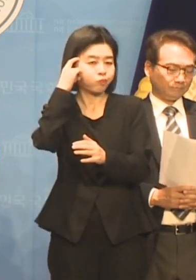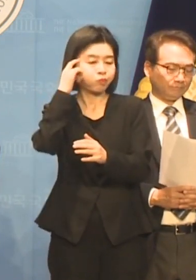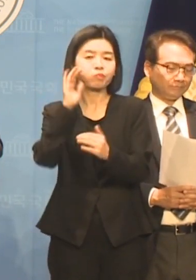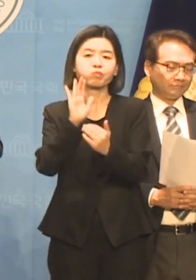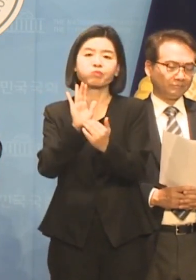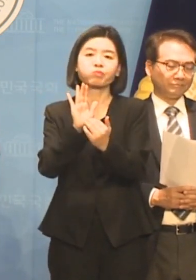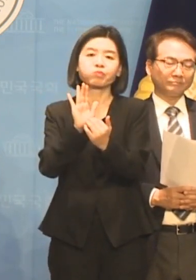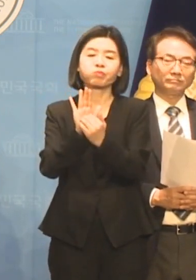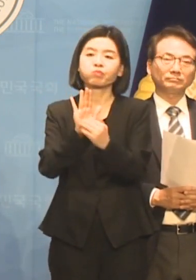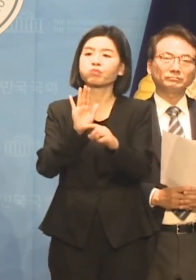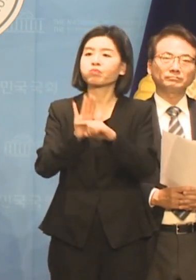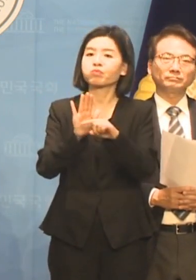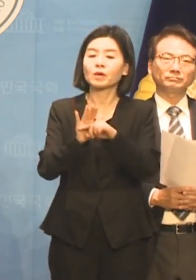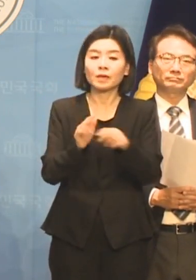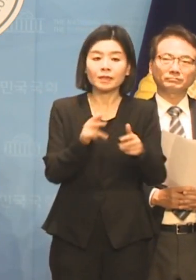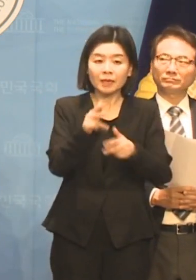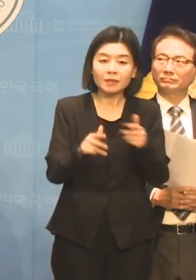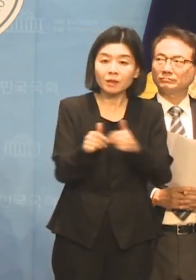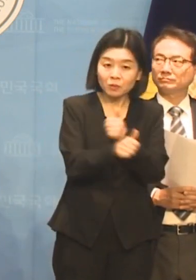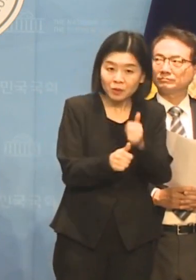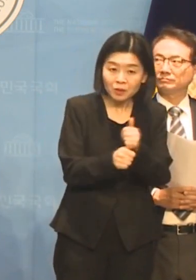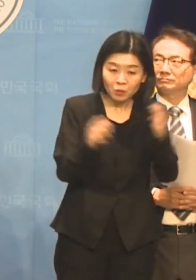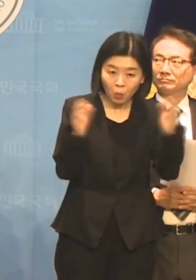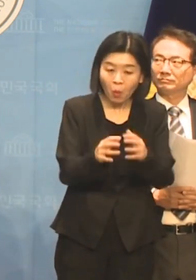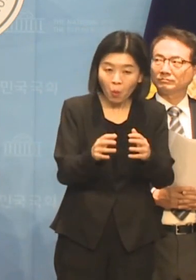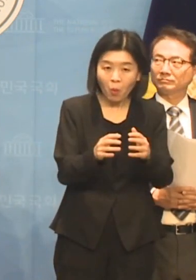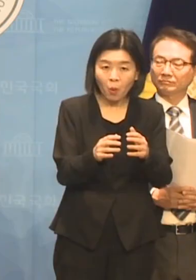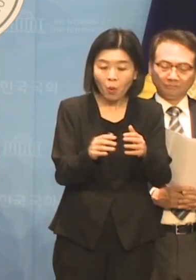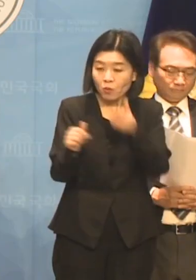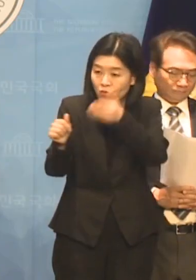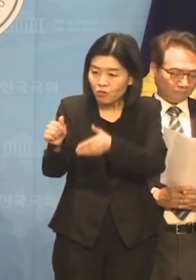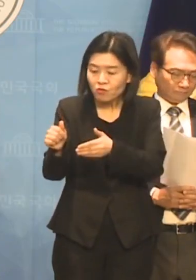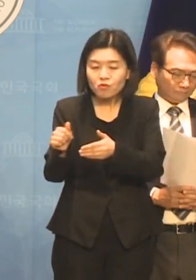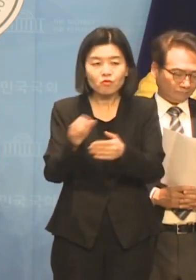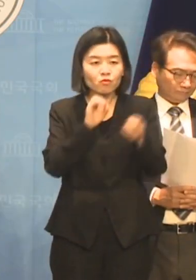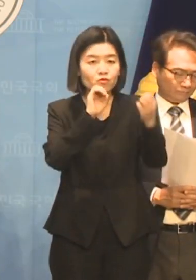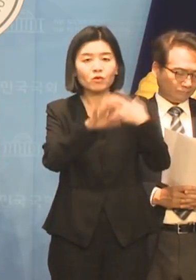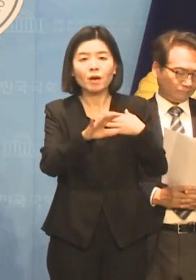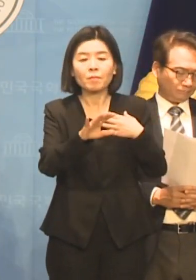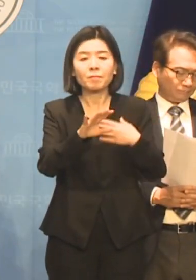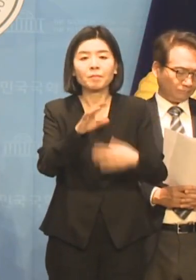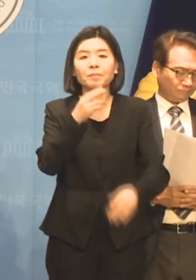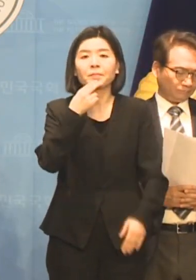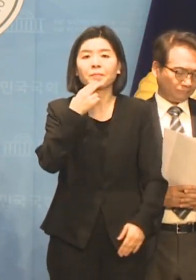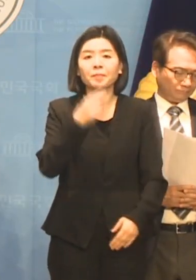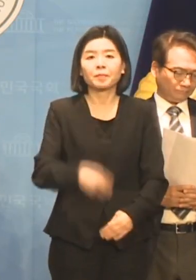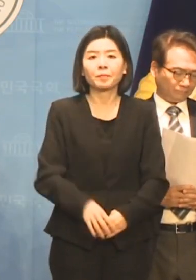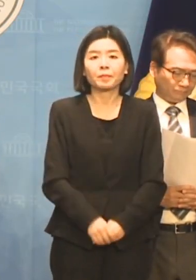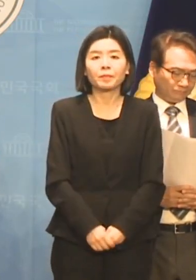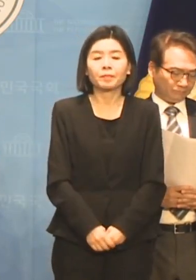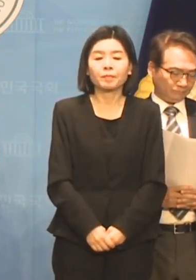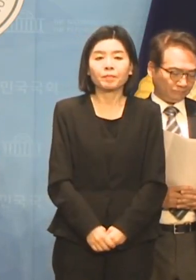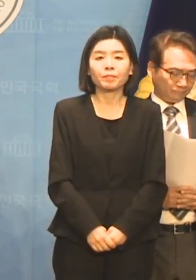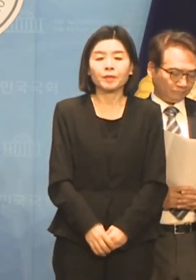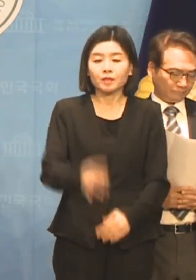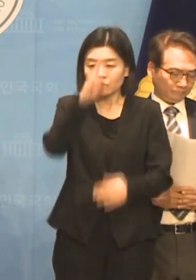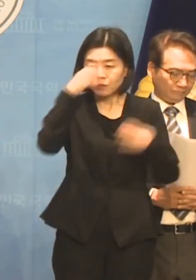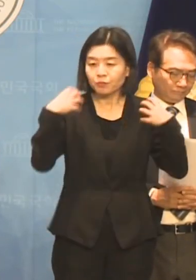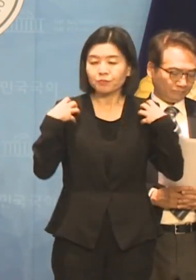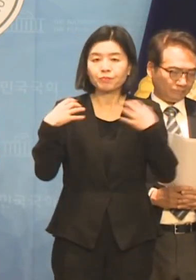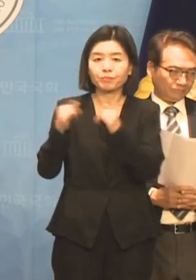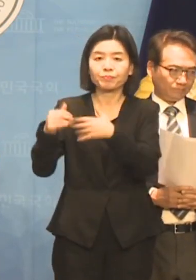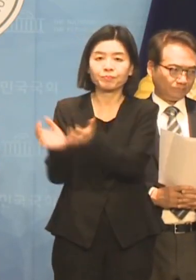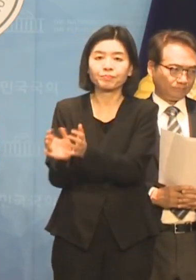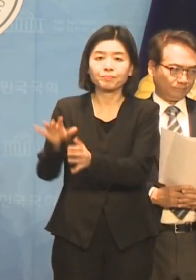있으며 산자의 소집 요구에 대해서는 뚜렷한 답을 내놓지 않고 있습니다. 정부와